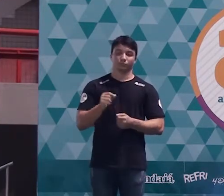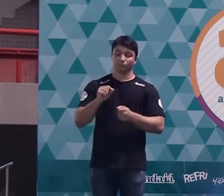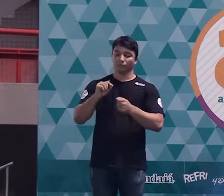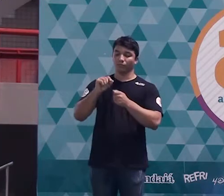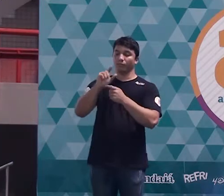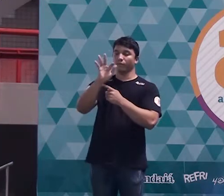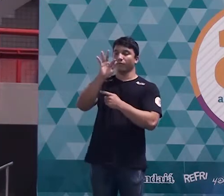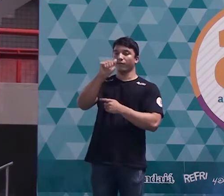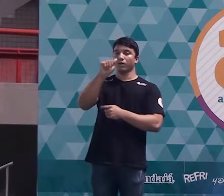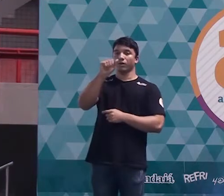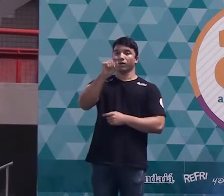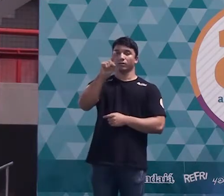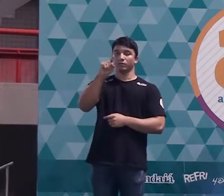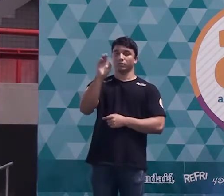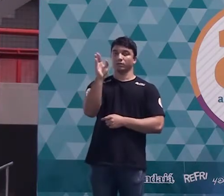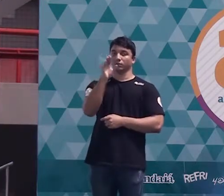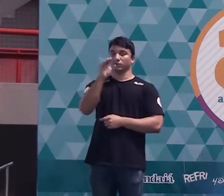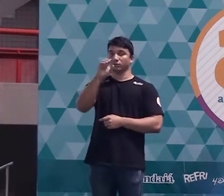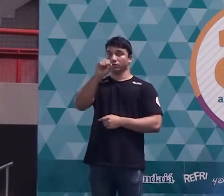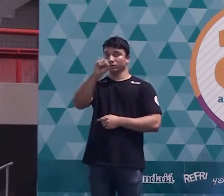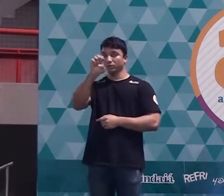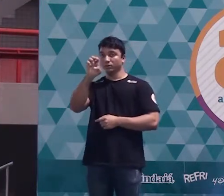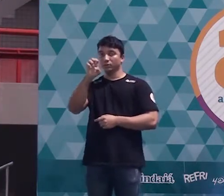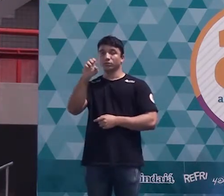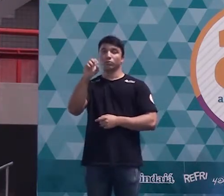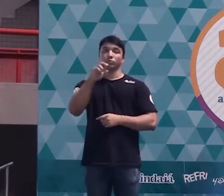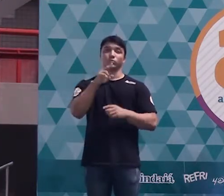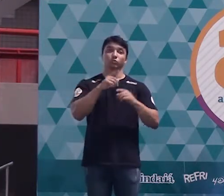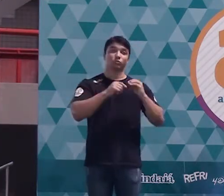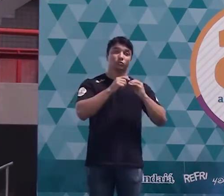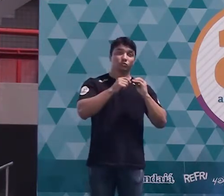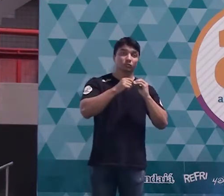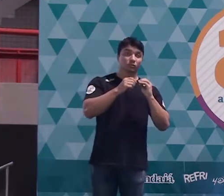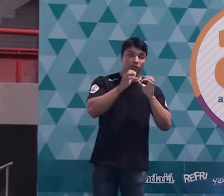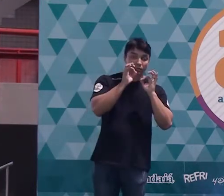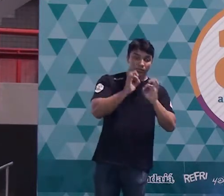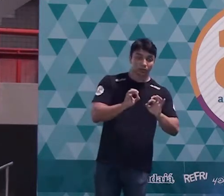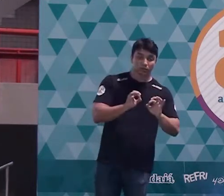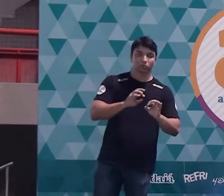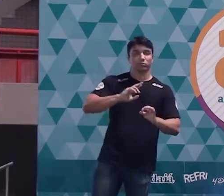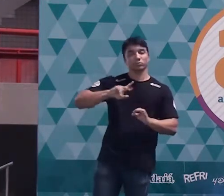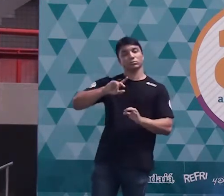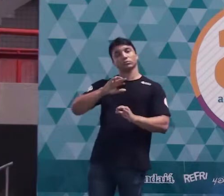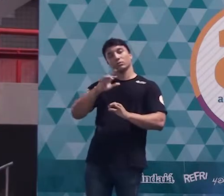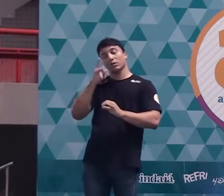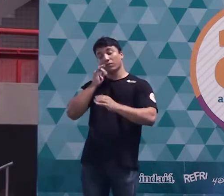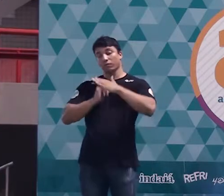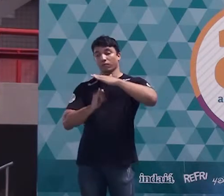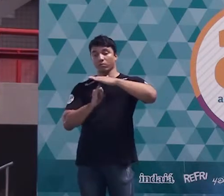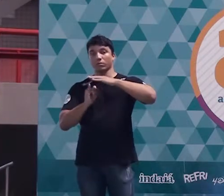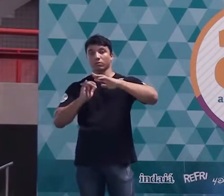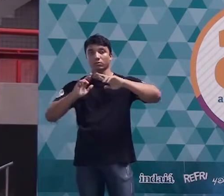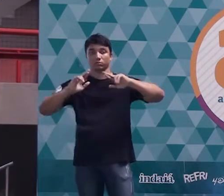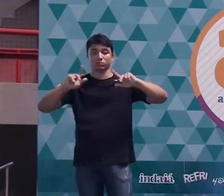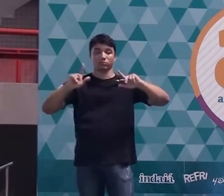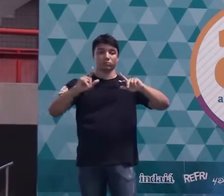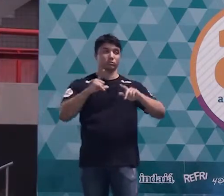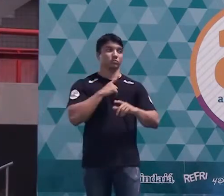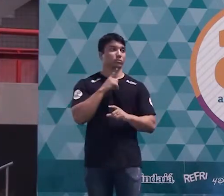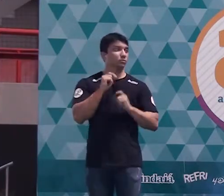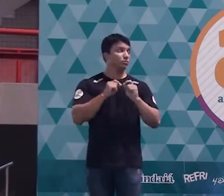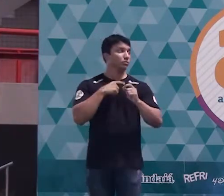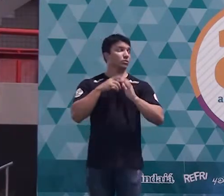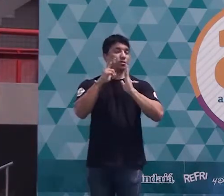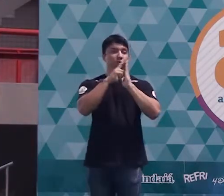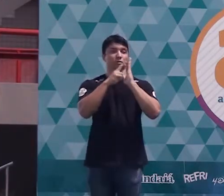Faz-se unhas é correto, não é questão de ser certo, é informal. Eu vou explicar para vocês, tem uma regrazinha que eu inventei,